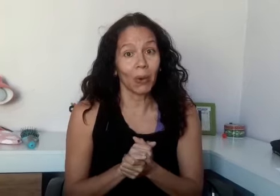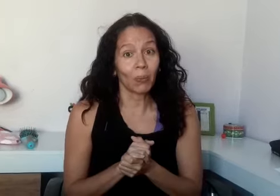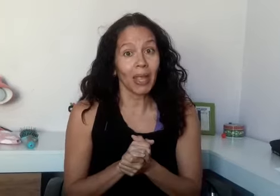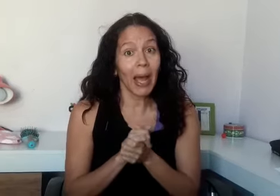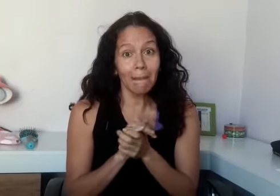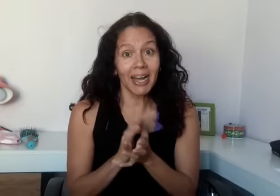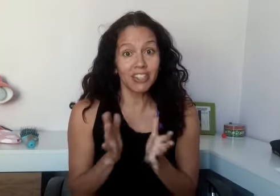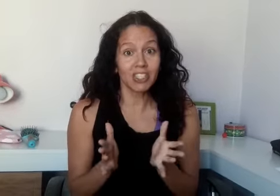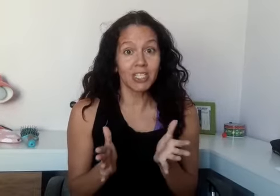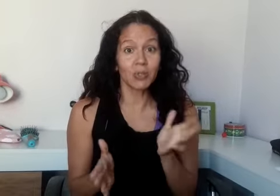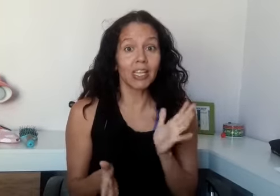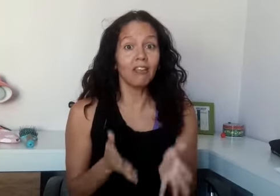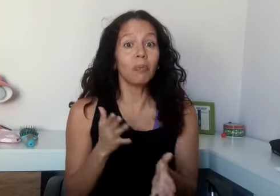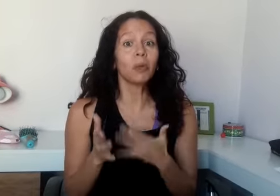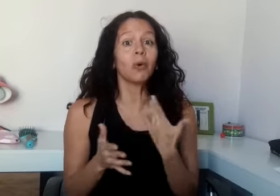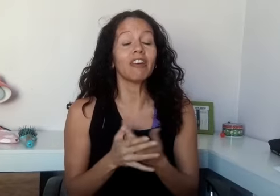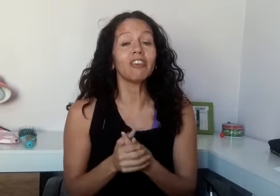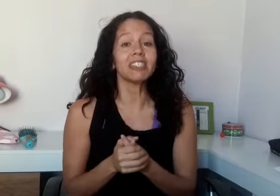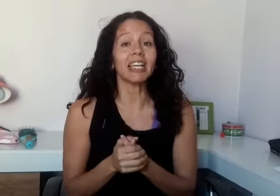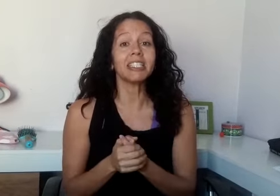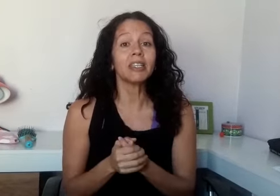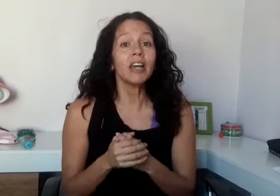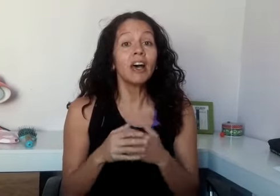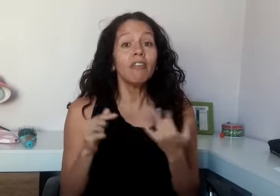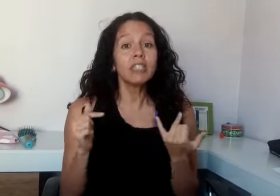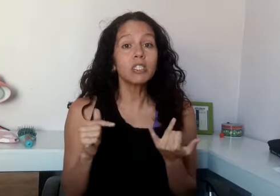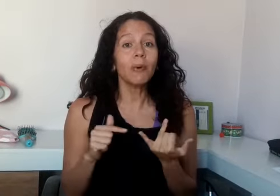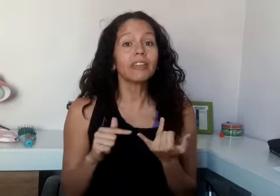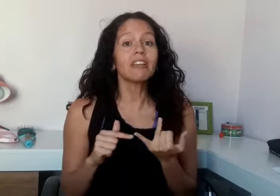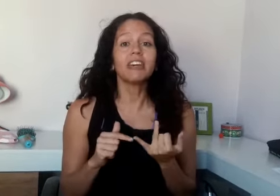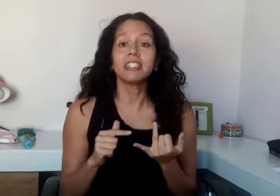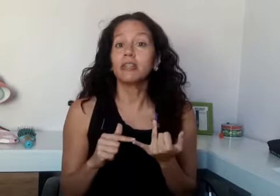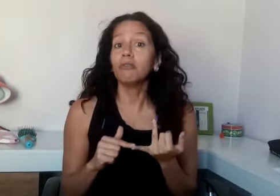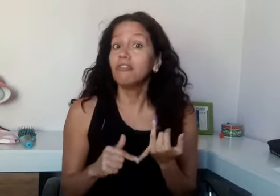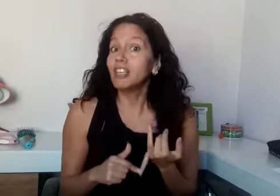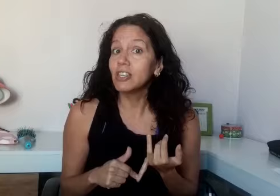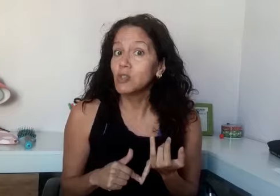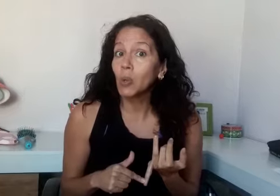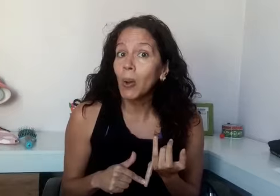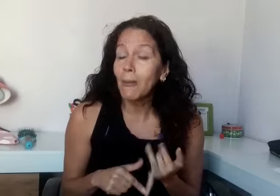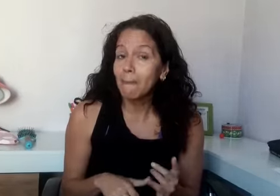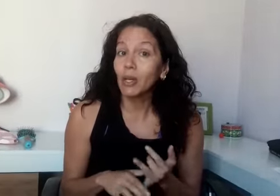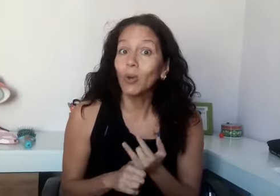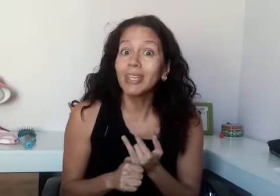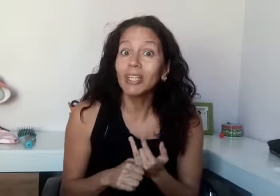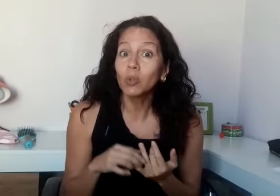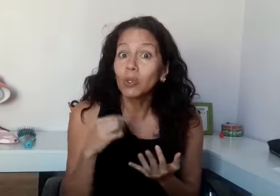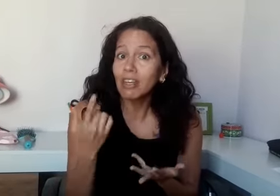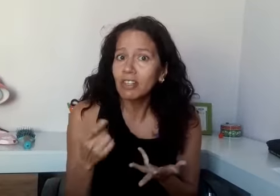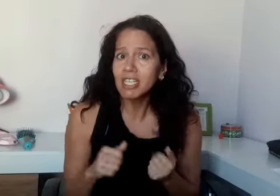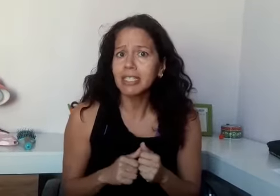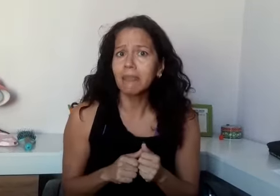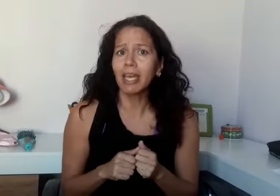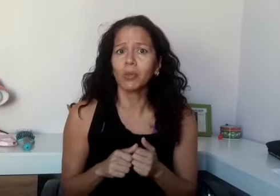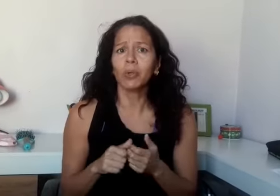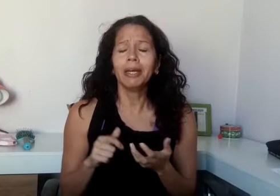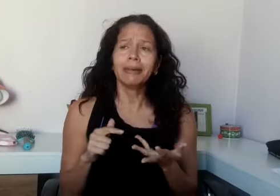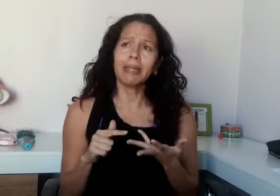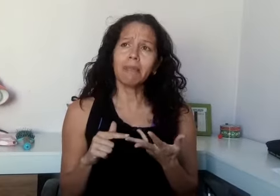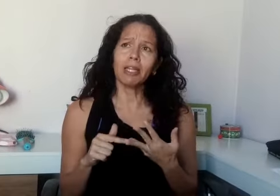a partir disso, o que que eu vou propor a vocês? Vocês podem fazer um vídeo me contando do que vocês têm medo. Tem medo